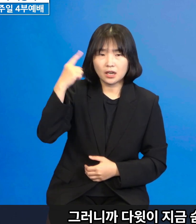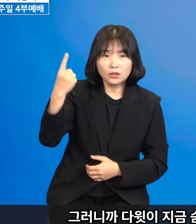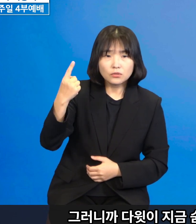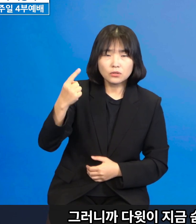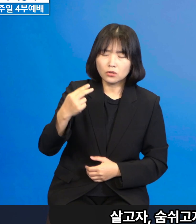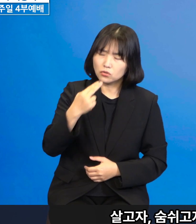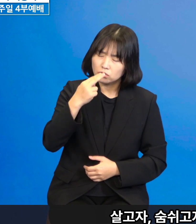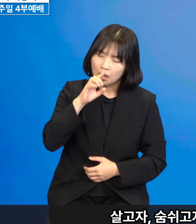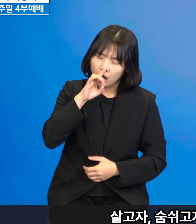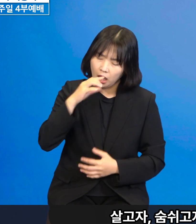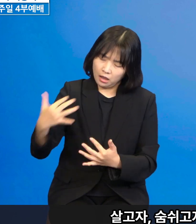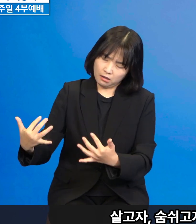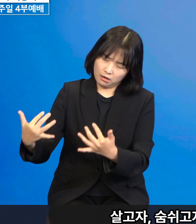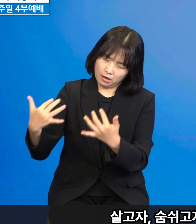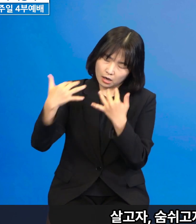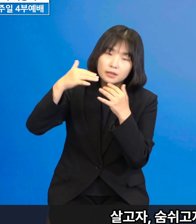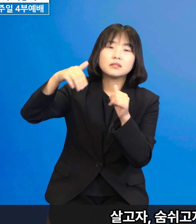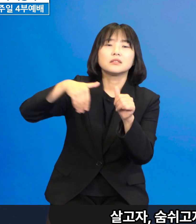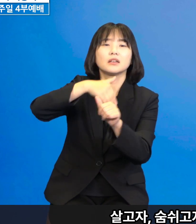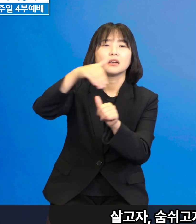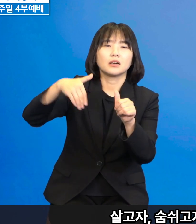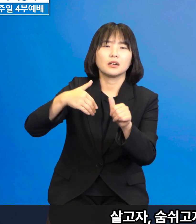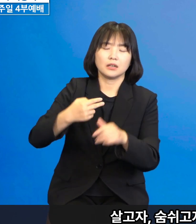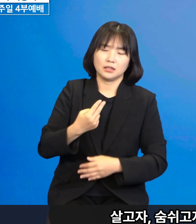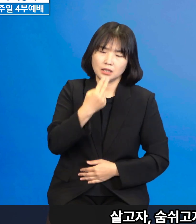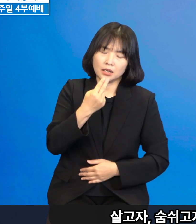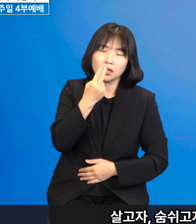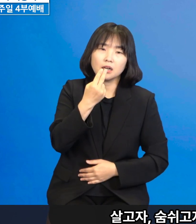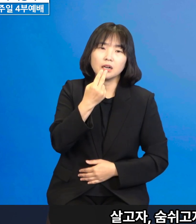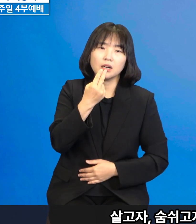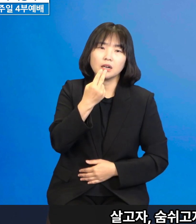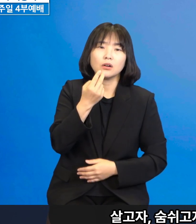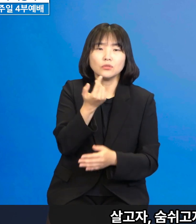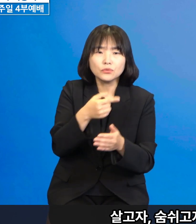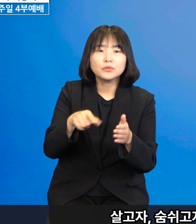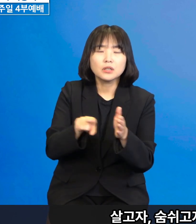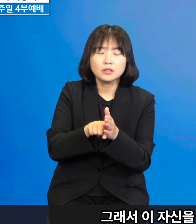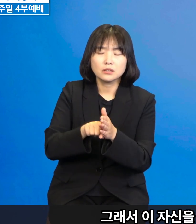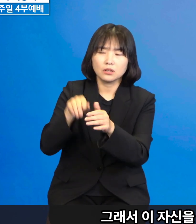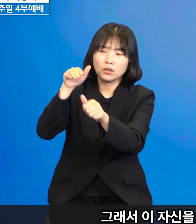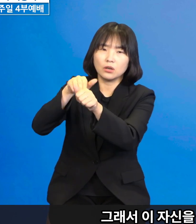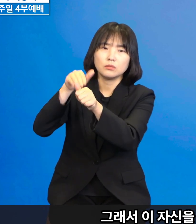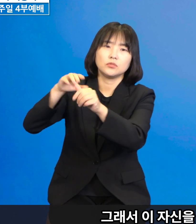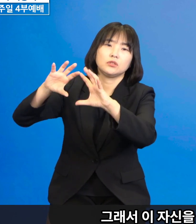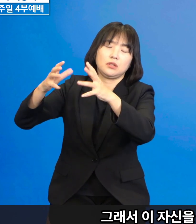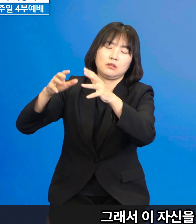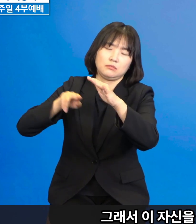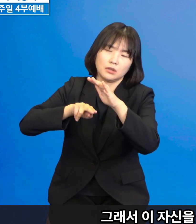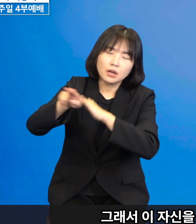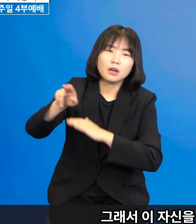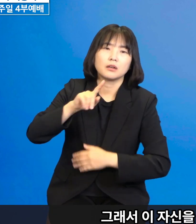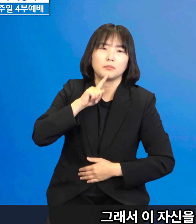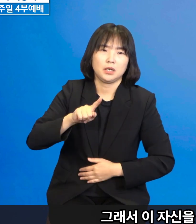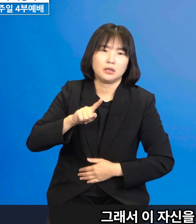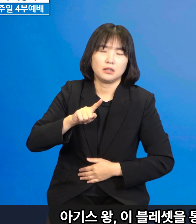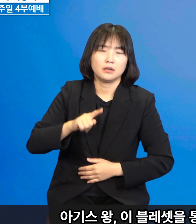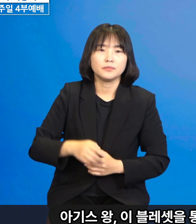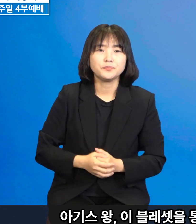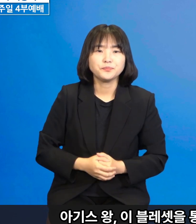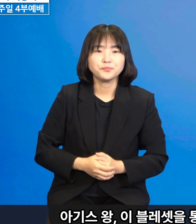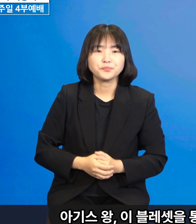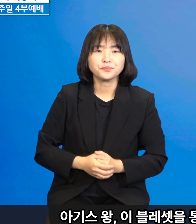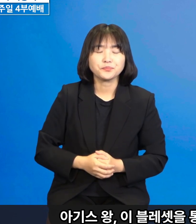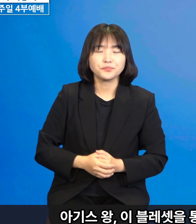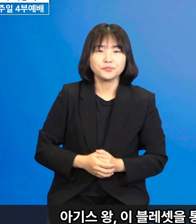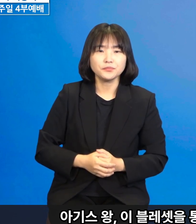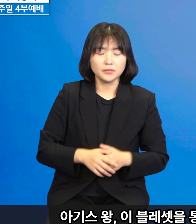상황 속에 살고자, 숨 쉬고자 블레셋으로 가겠다. 그래서 이 자신을 따르는 600명과 함께 아기스